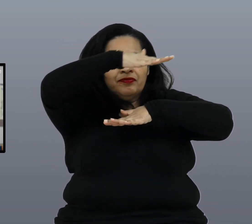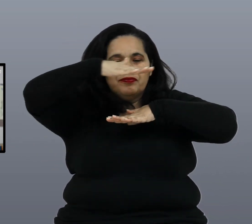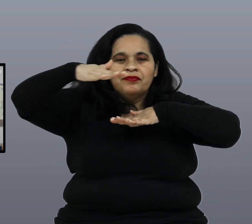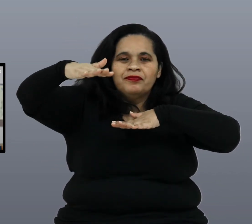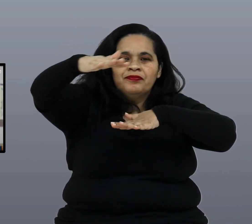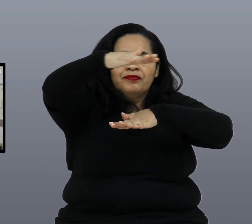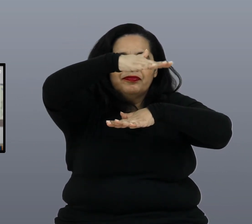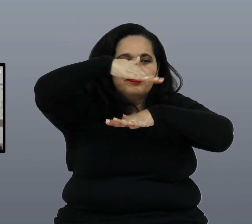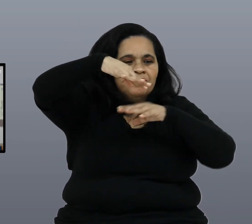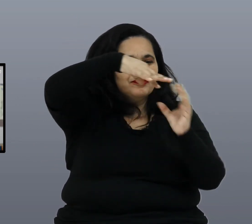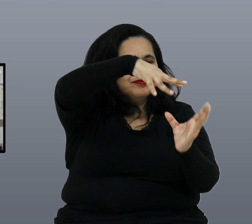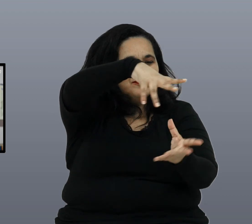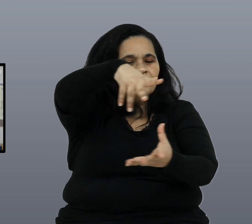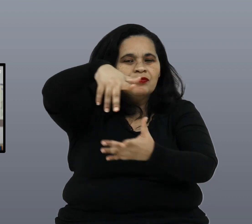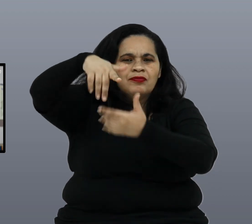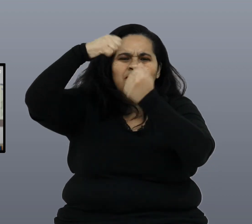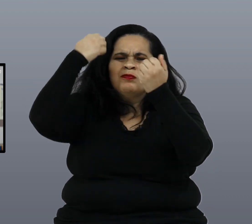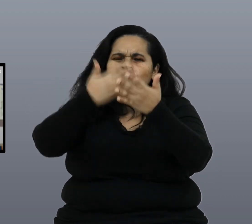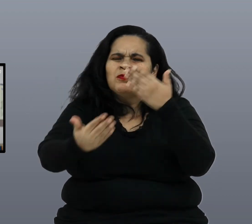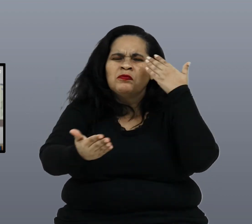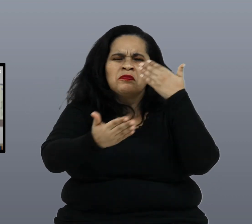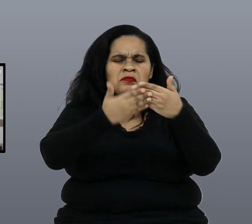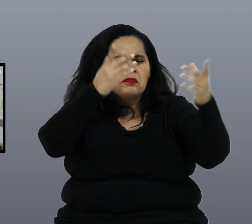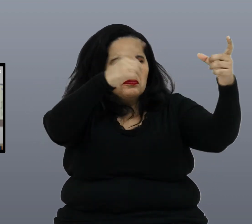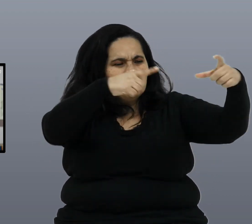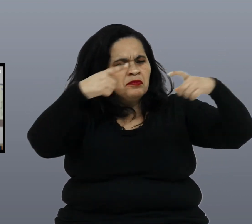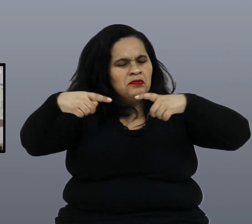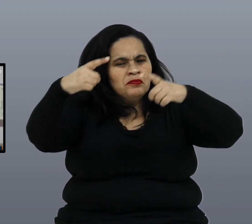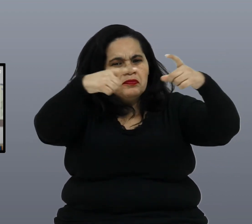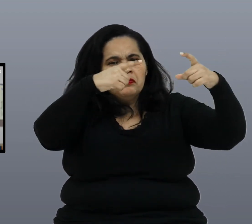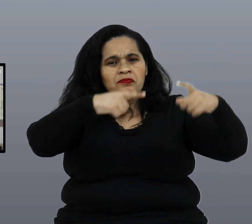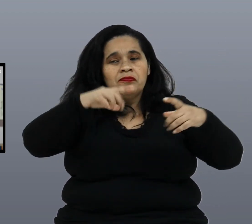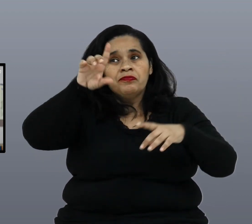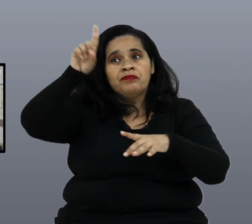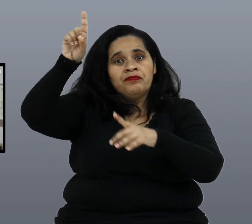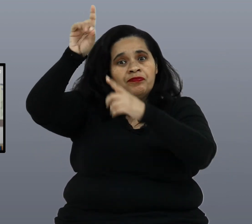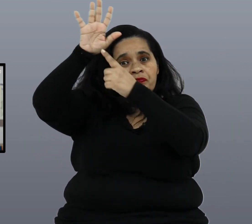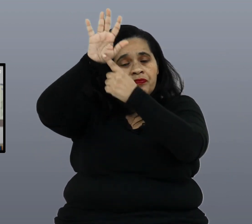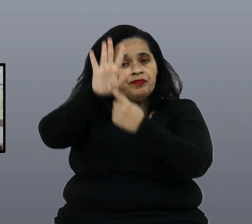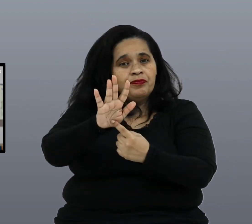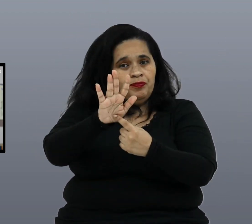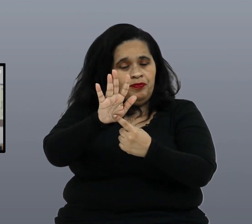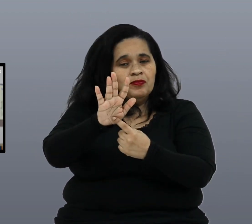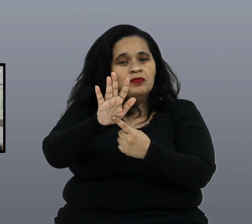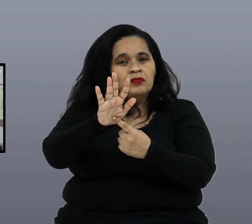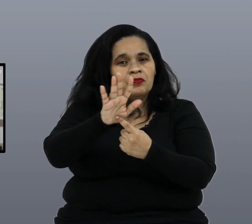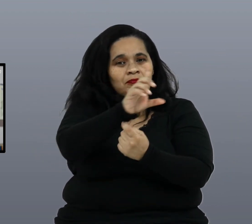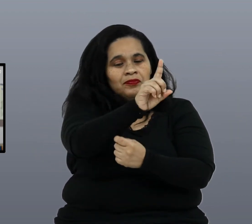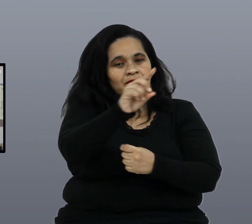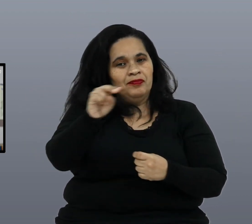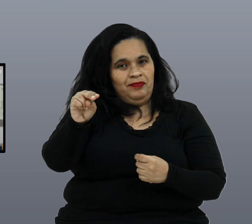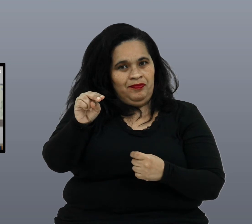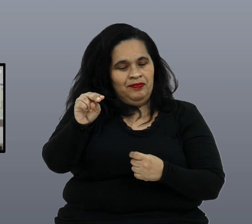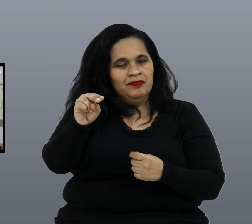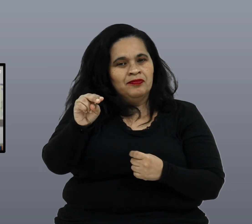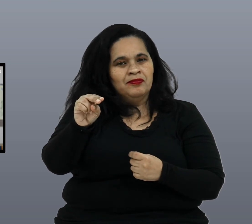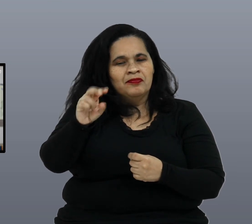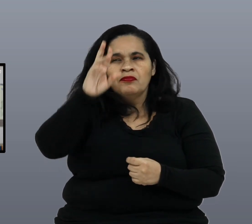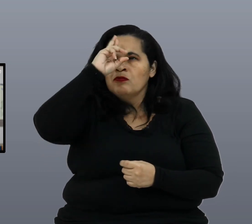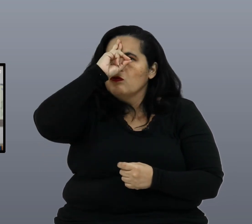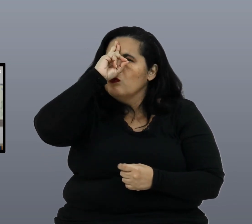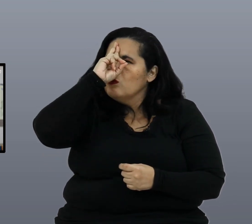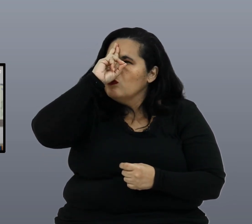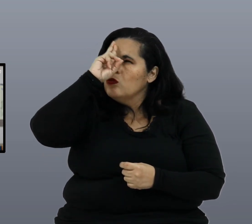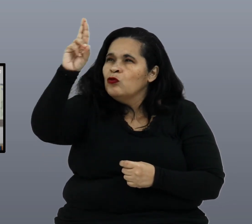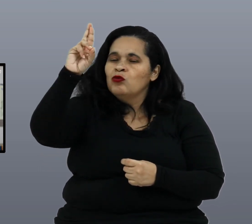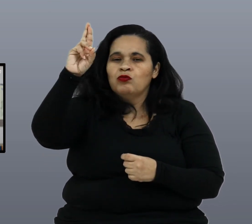todos os lugares. Esse é o Deus que é revelado ali no livro de Daniel. É Senhor sobre todos